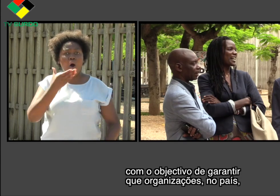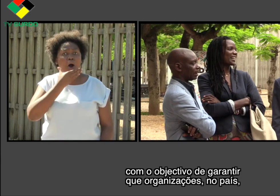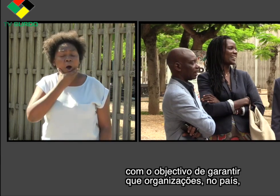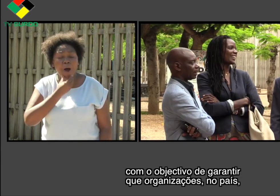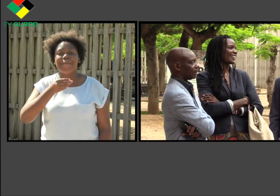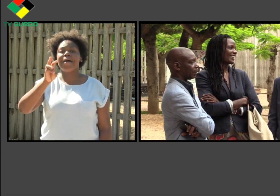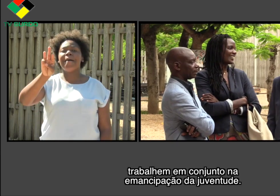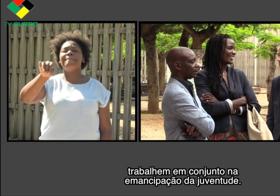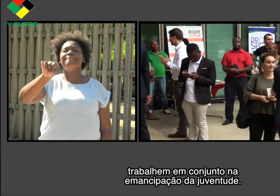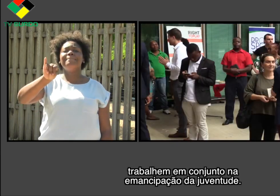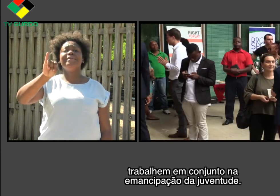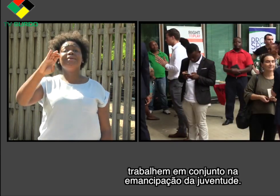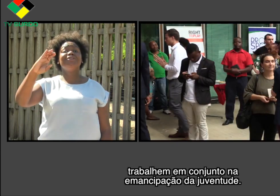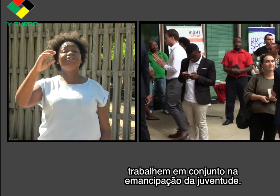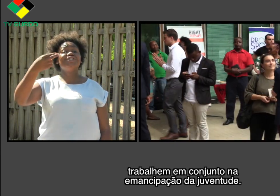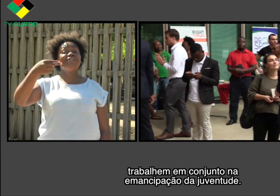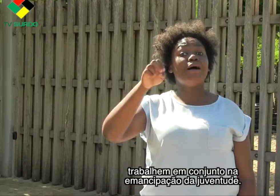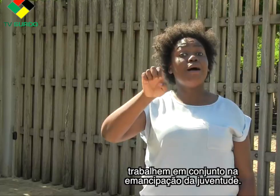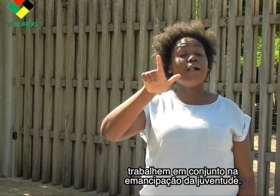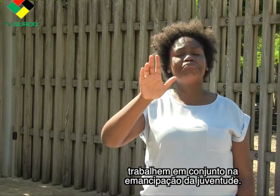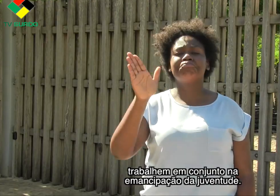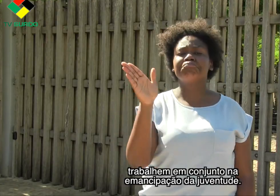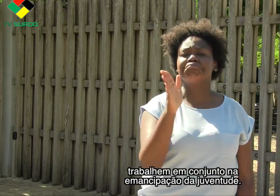país trabalhem em conjunto na emancipação da juventude.